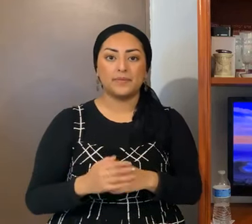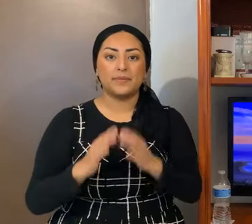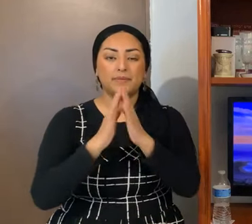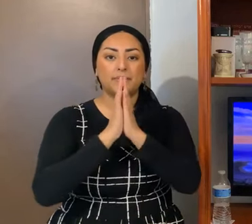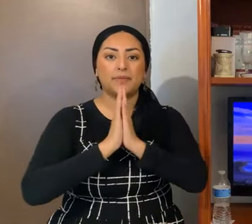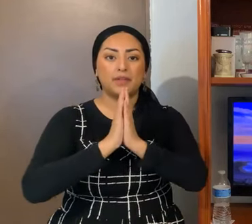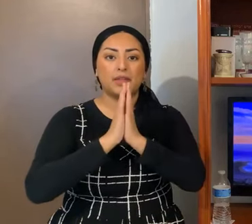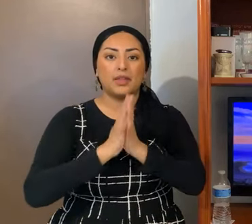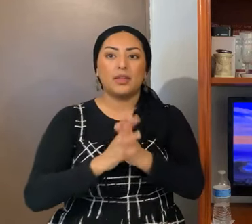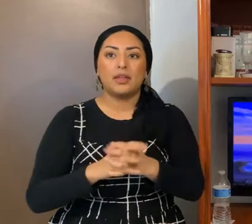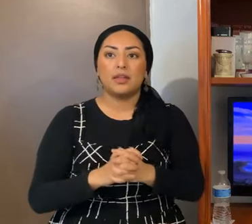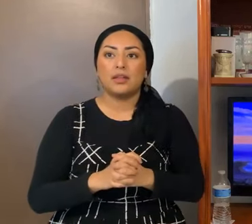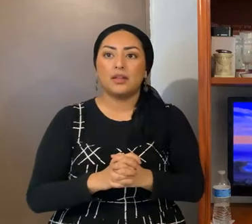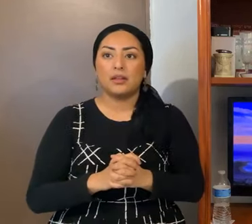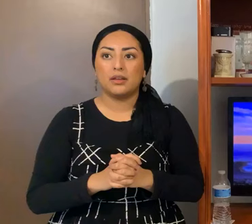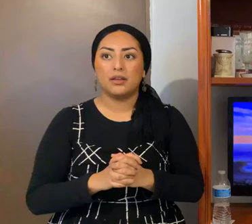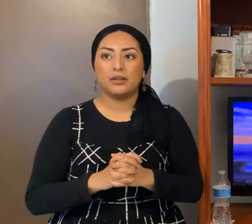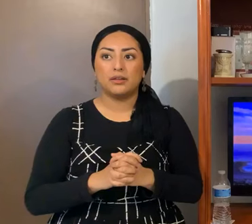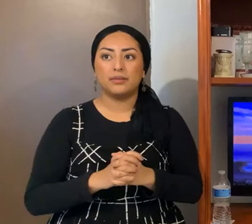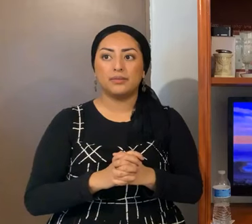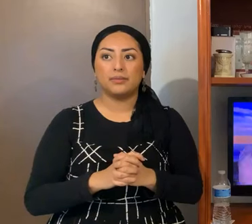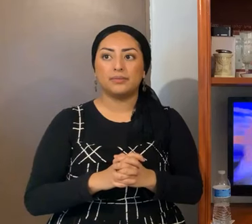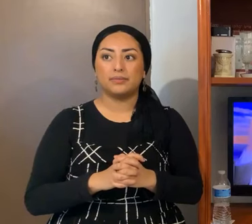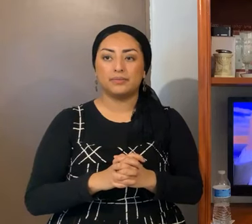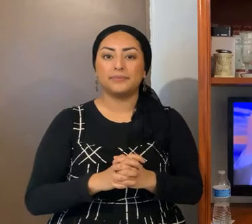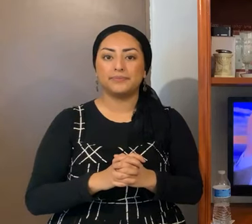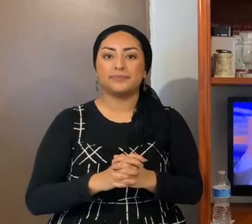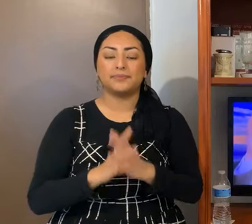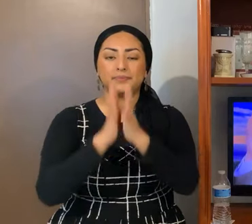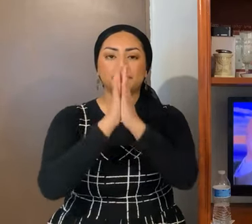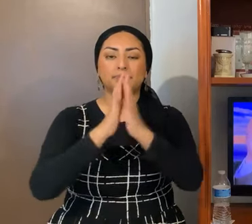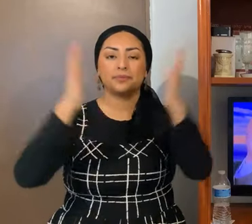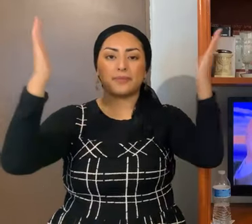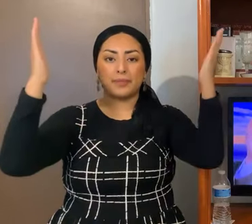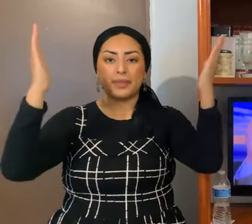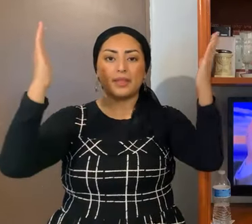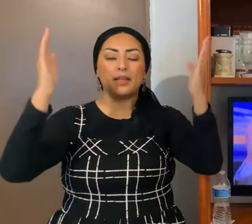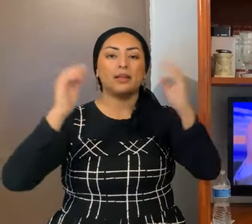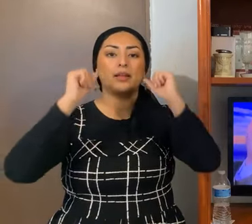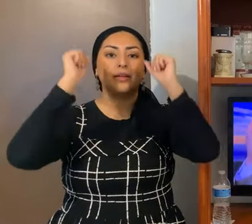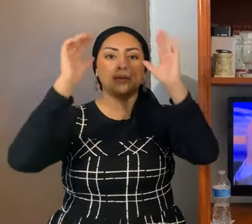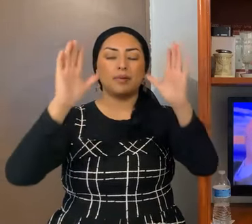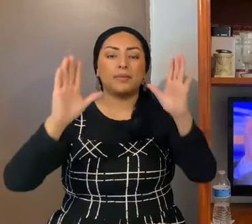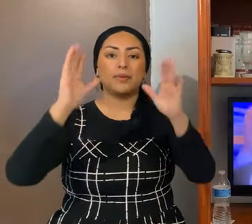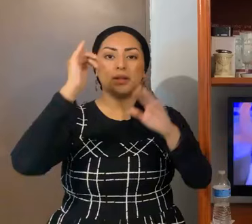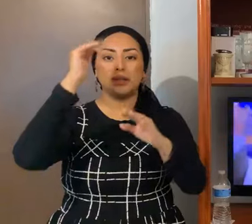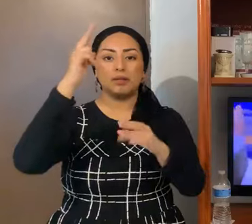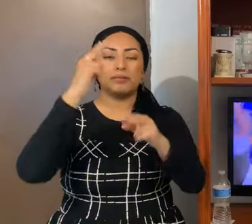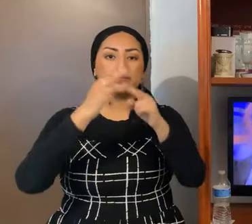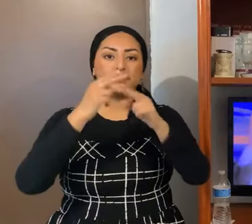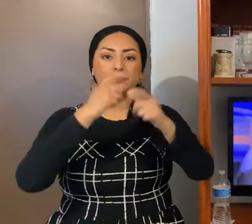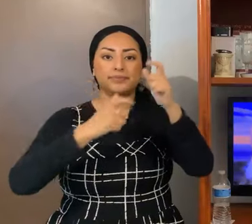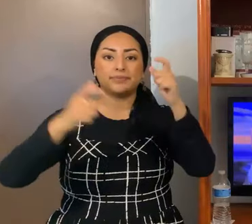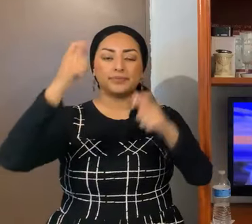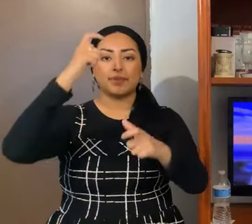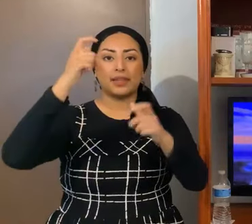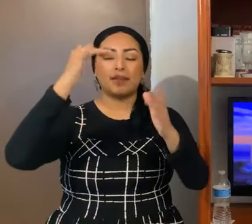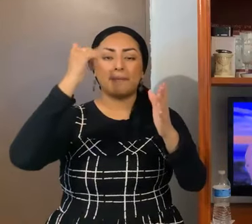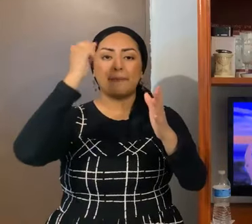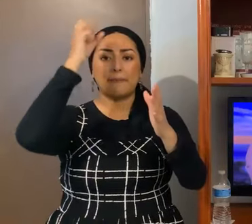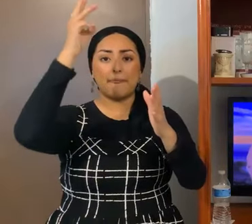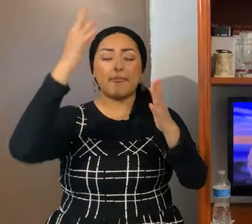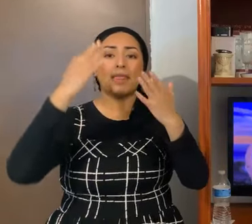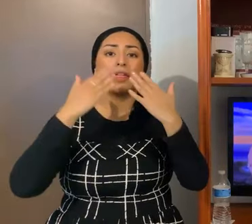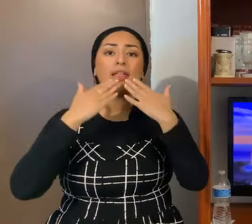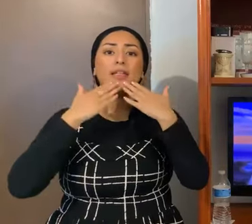Hagamos conciencia, reflexionemos y hagamos juntos una oración. Padre eterno Yahweh, en el nombre de nuestro Adón Yahshua Mashiach, te damos gracias, Padre,